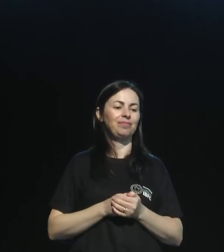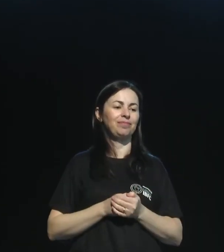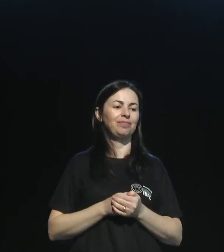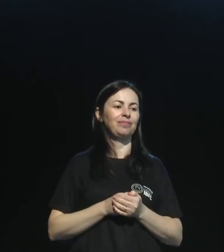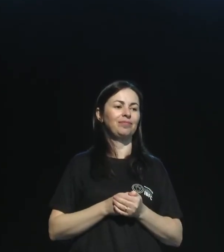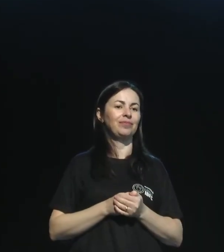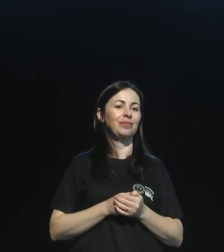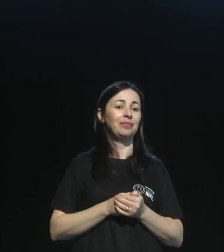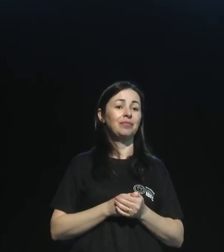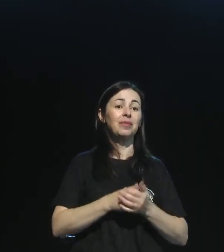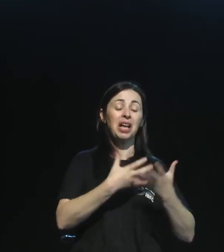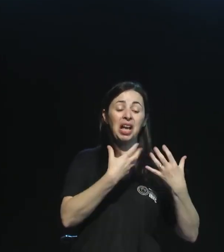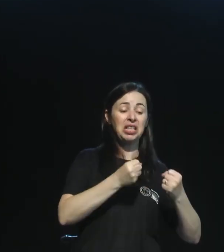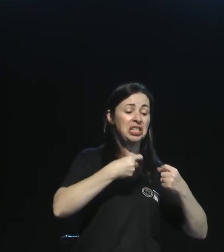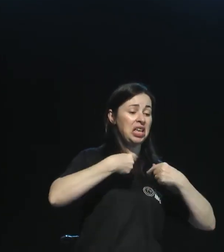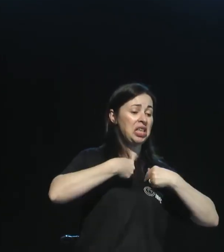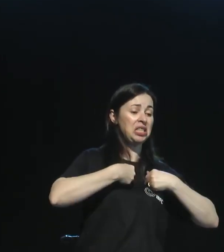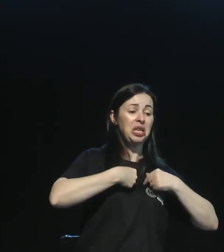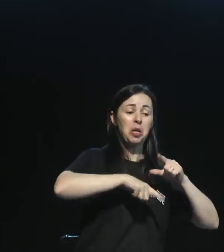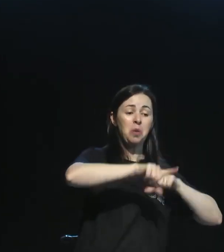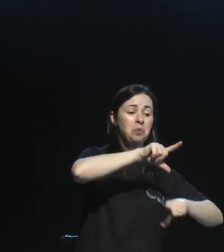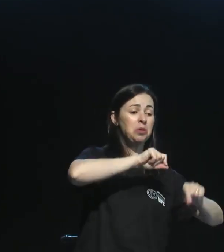permite que eu faça o que eu quiser fazer.